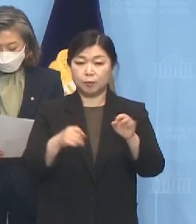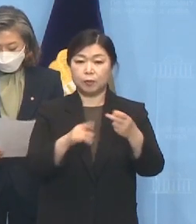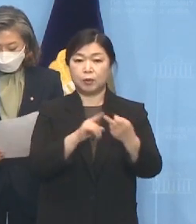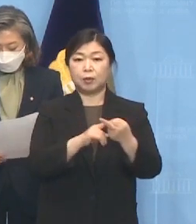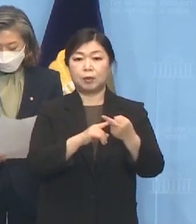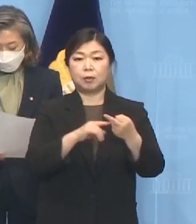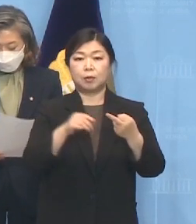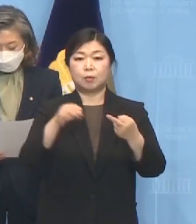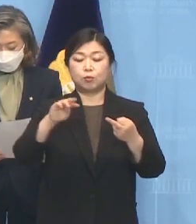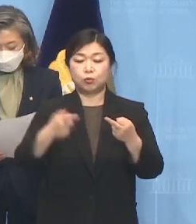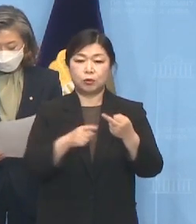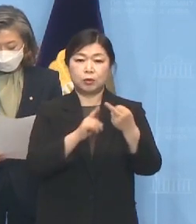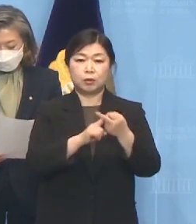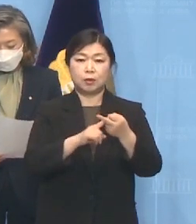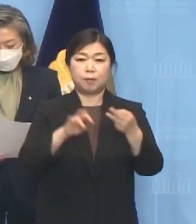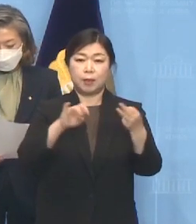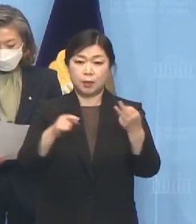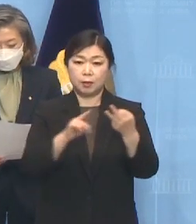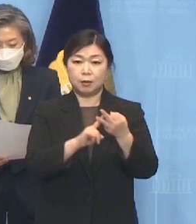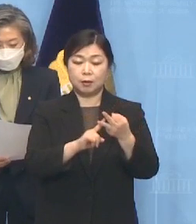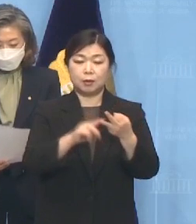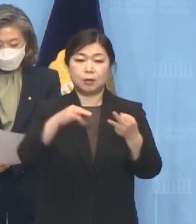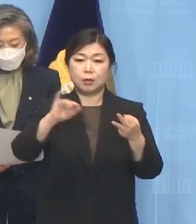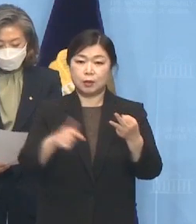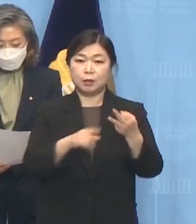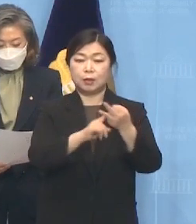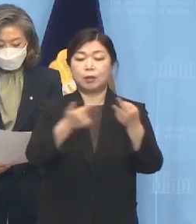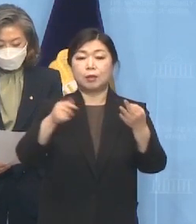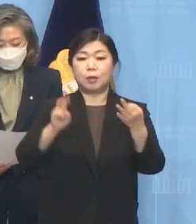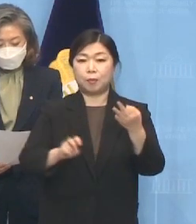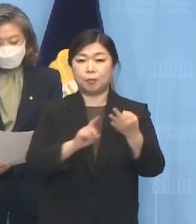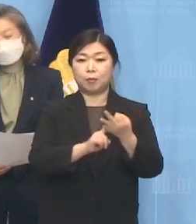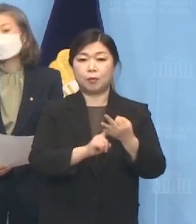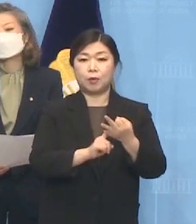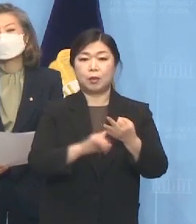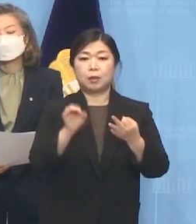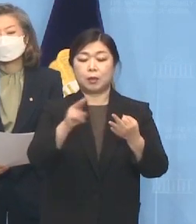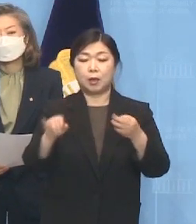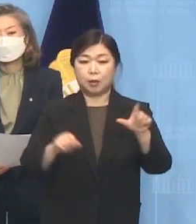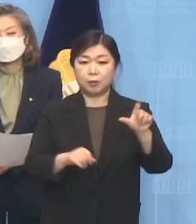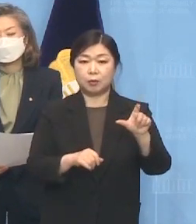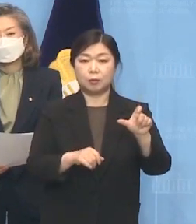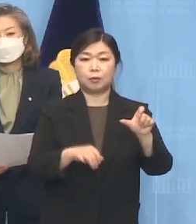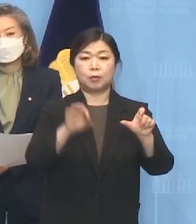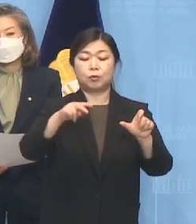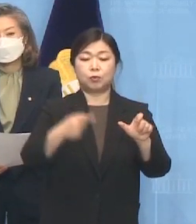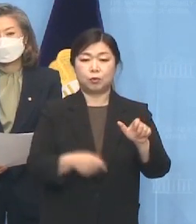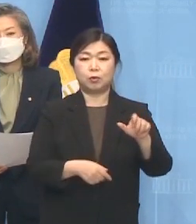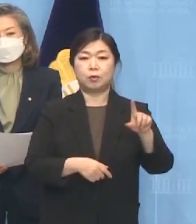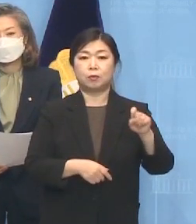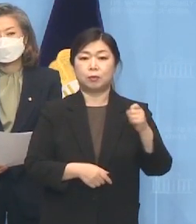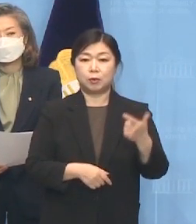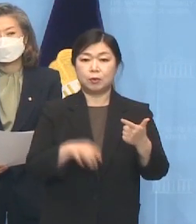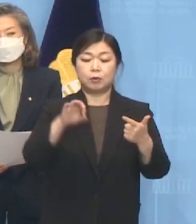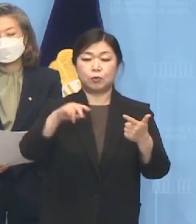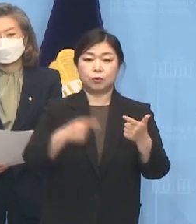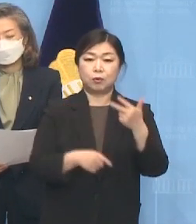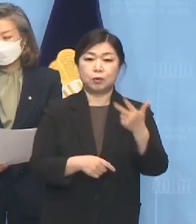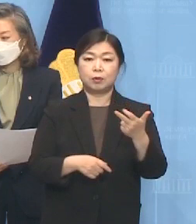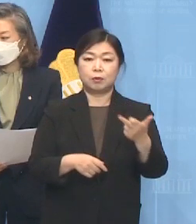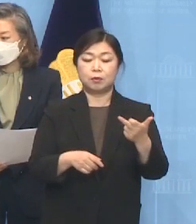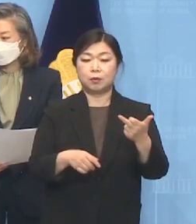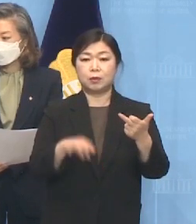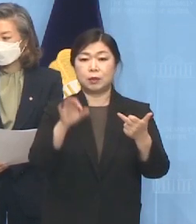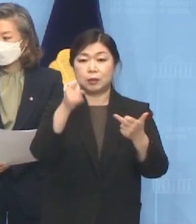문 진석 민형배 신형 돼 안경숙 향이 원형 윤건영 윤중 병 이용